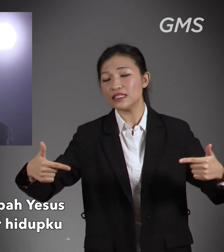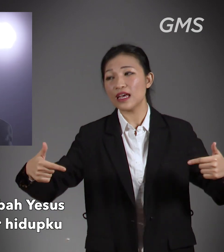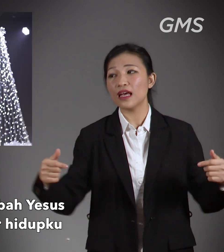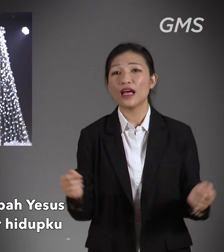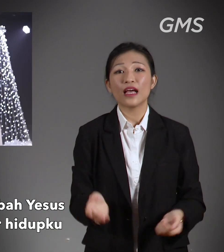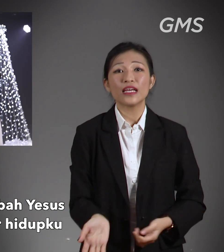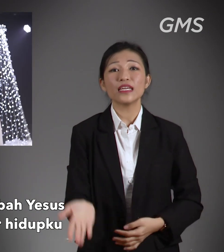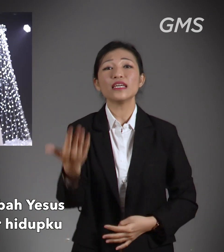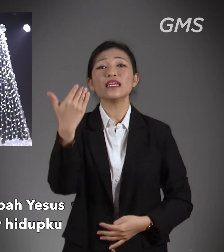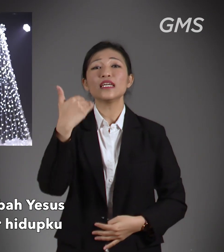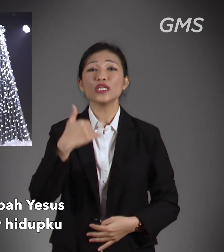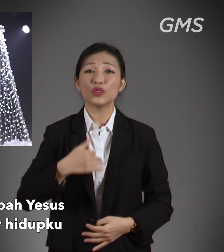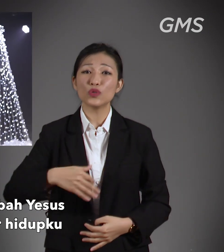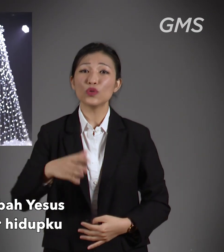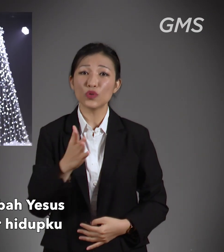seumur